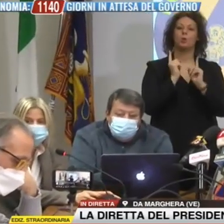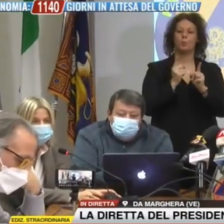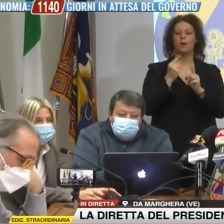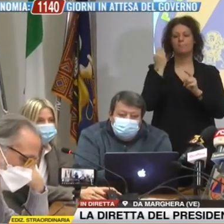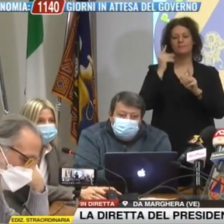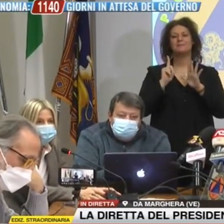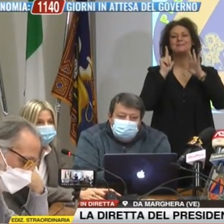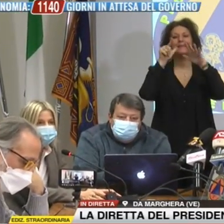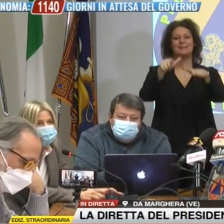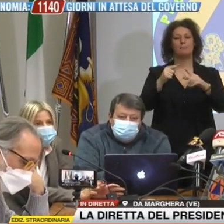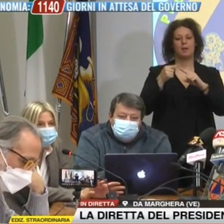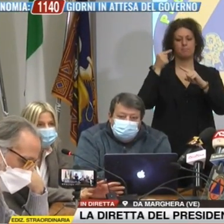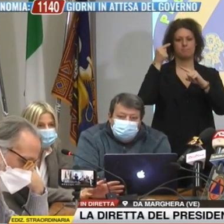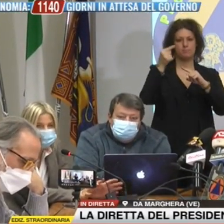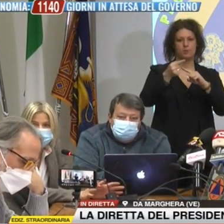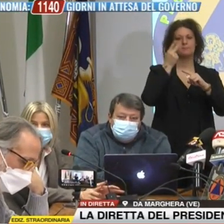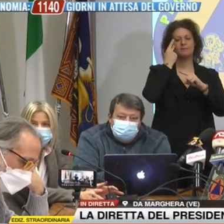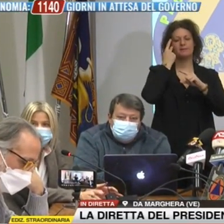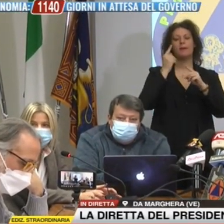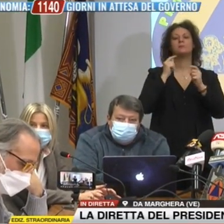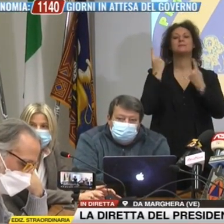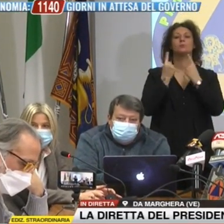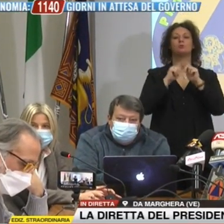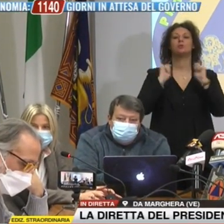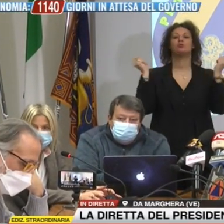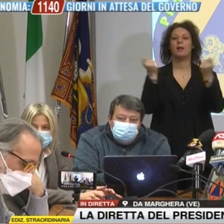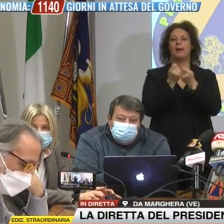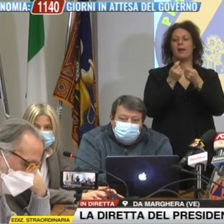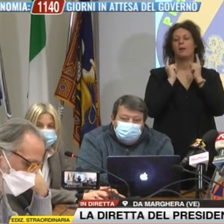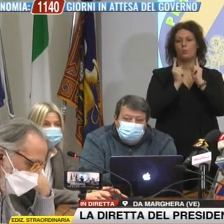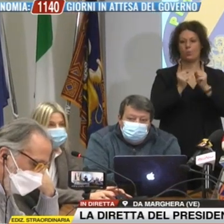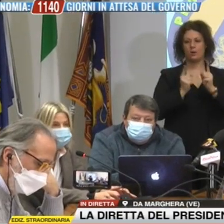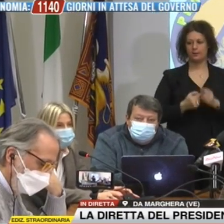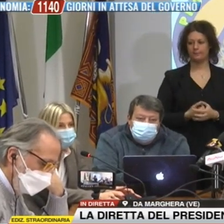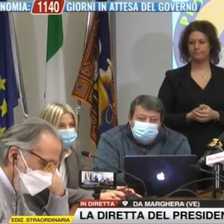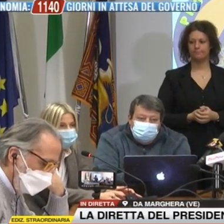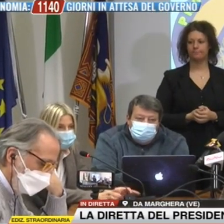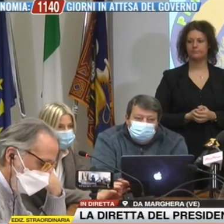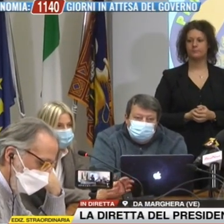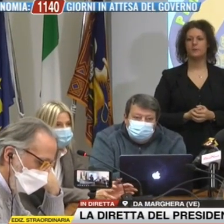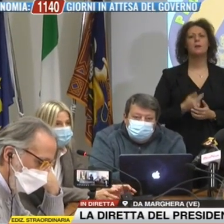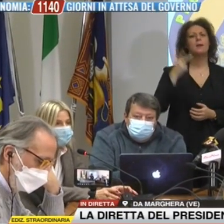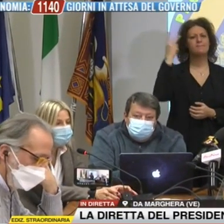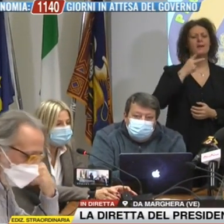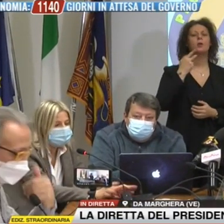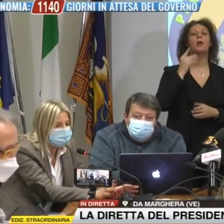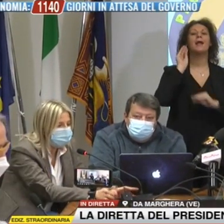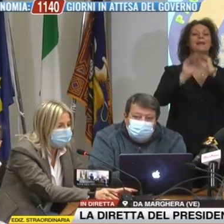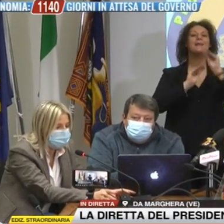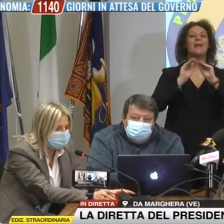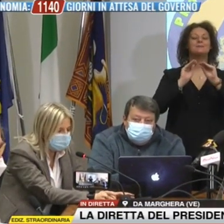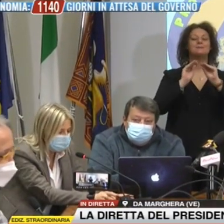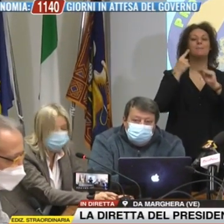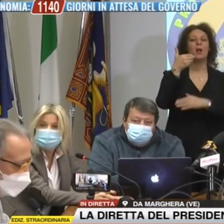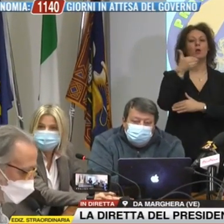vi dico già insomma che c'è un'incidenza minima in Veneto, quindi non c'è una richiesta molto alta. Alcune USL hanno un po' di richieste e stiamo organizzando il